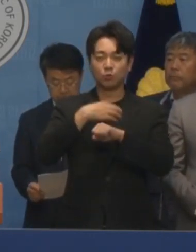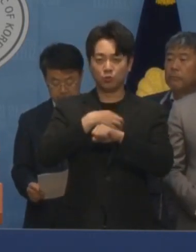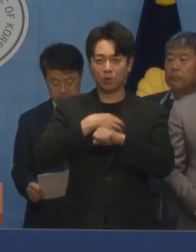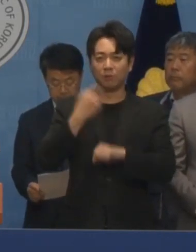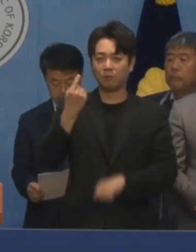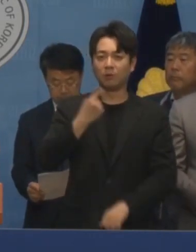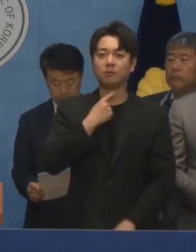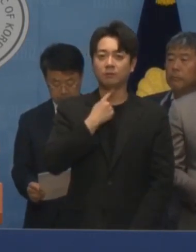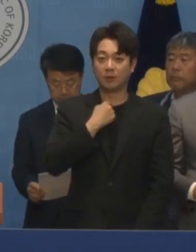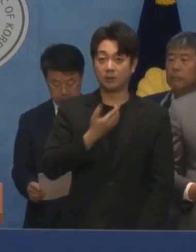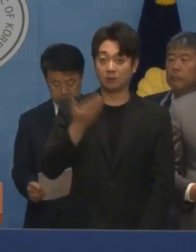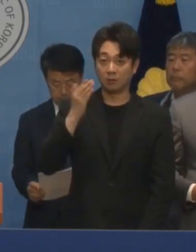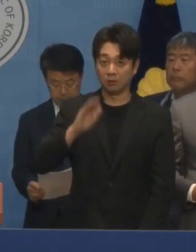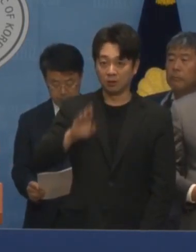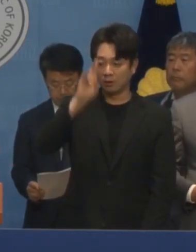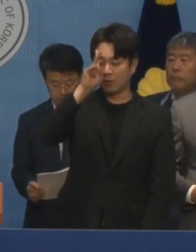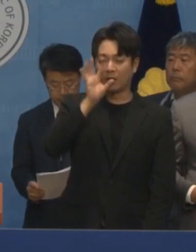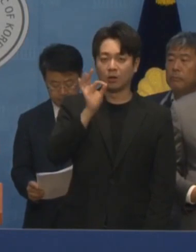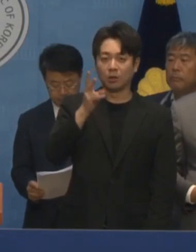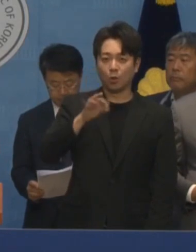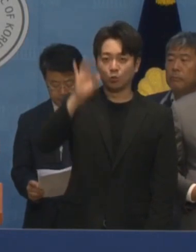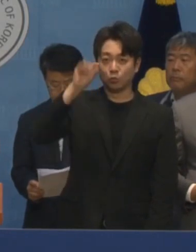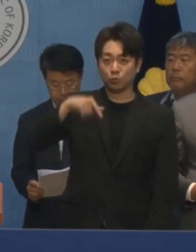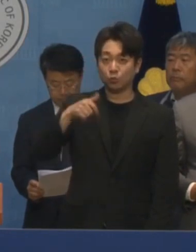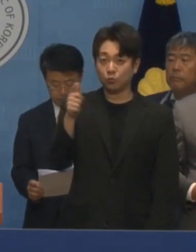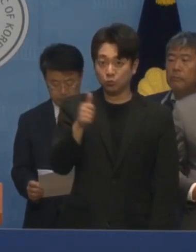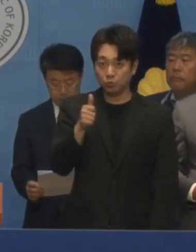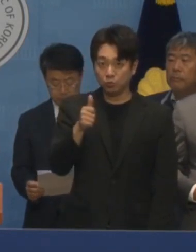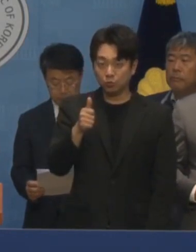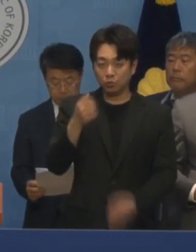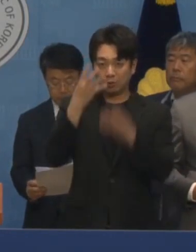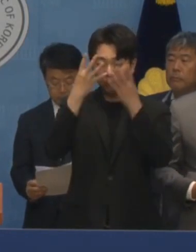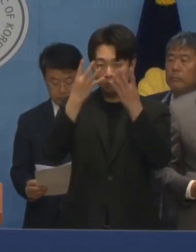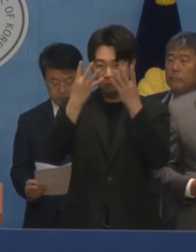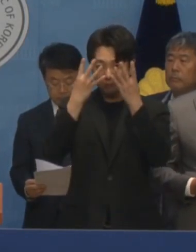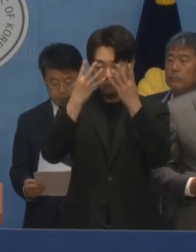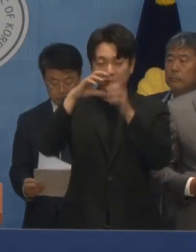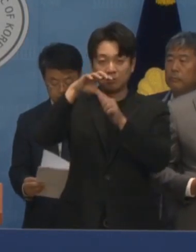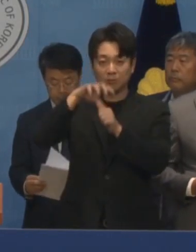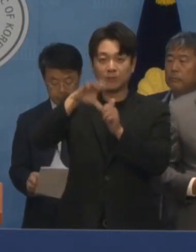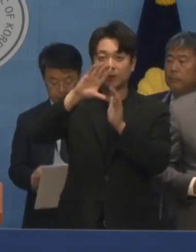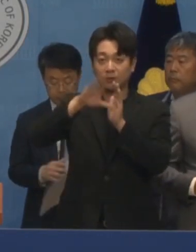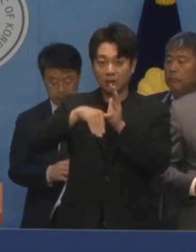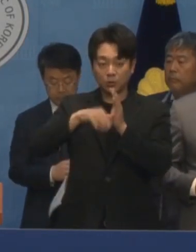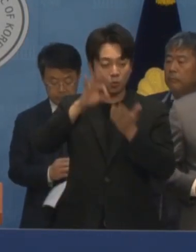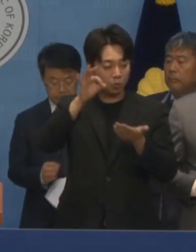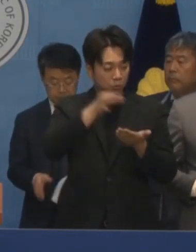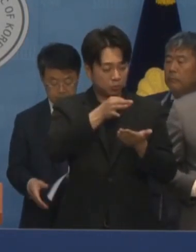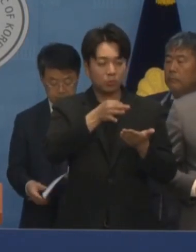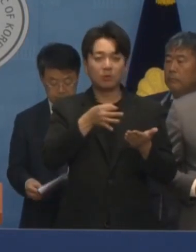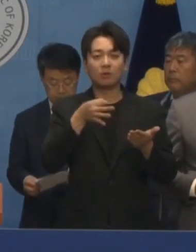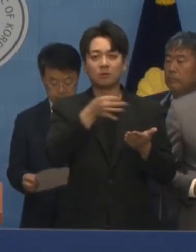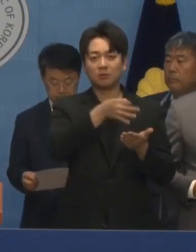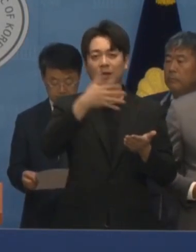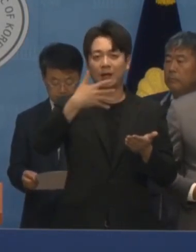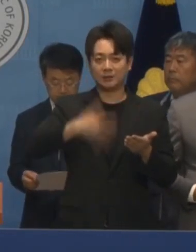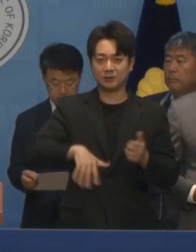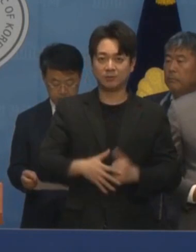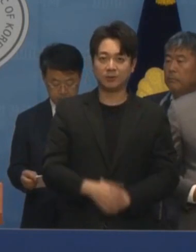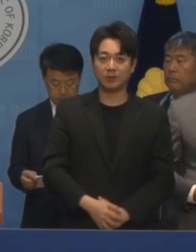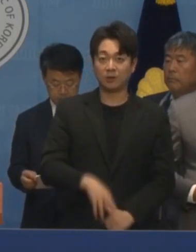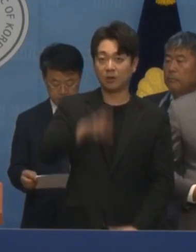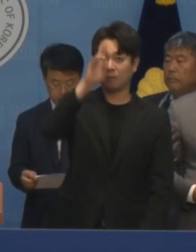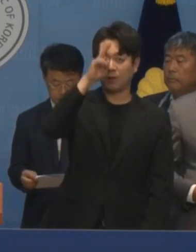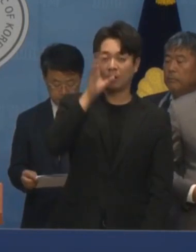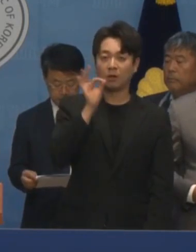회장은 구속되어 재판을 받고 있는 지금도 체불임금을 변제하지 않고 있습니다. 그동안 박영우